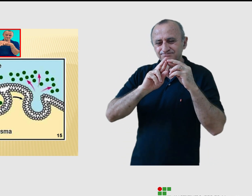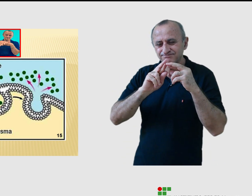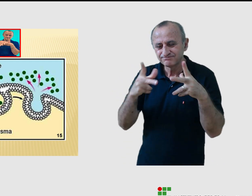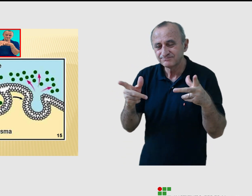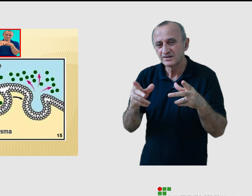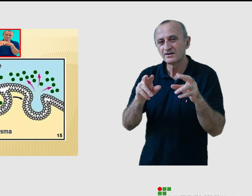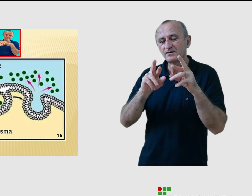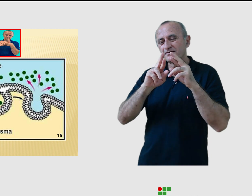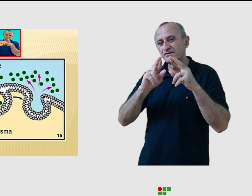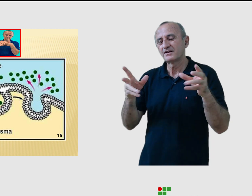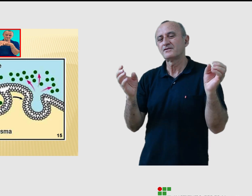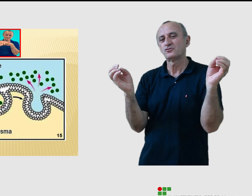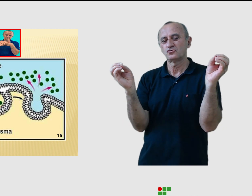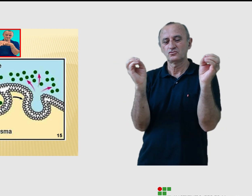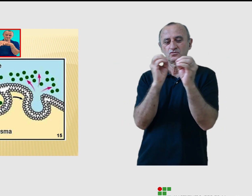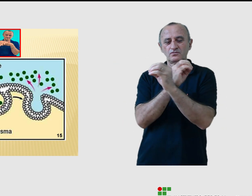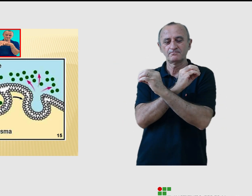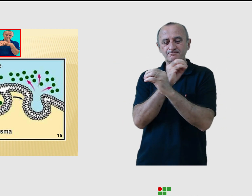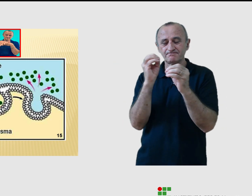exocitose.